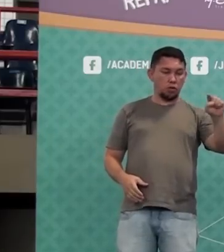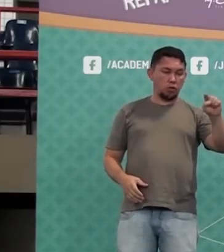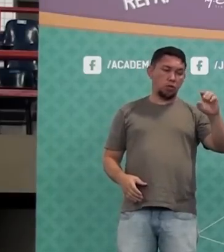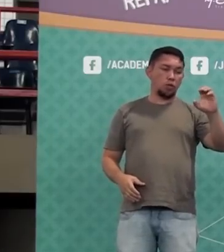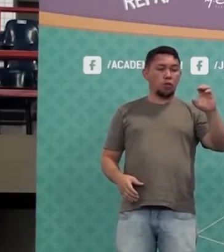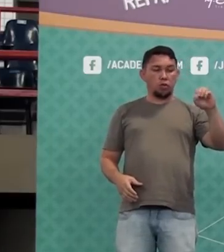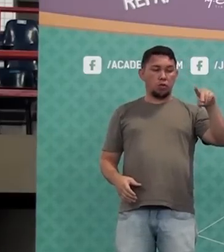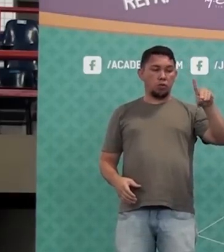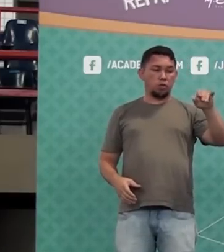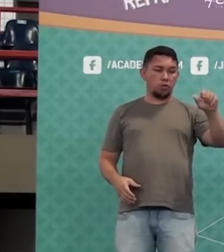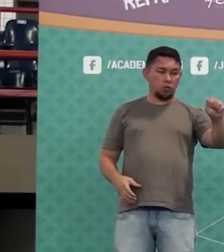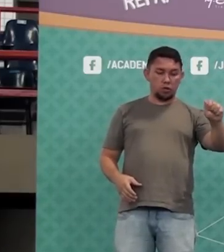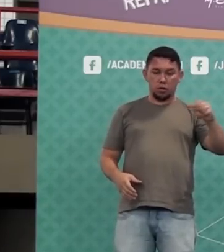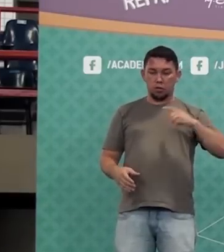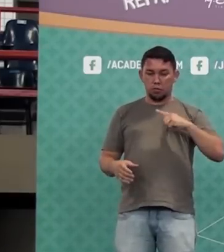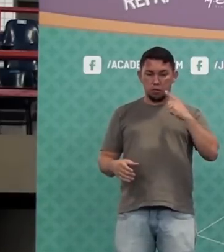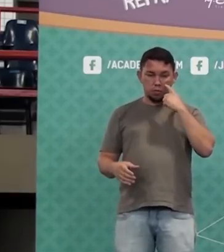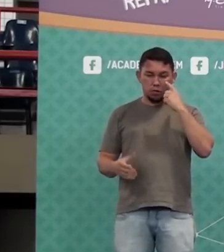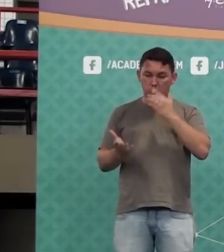vogal.